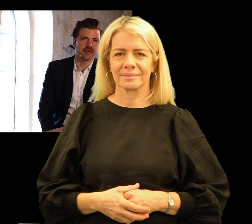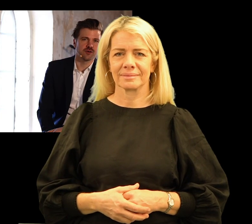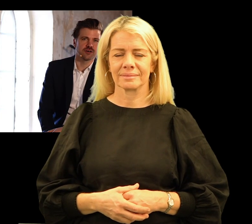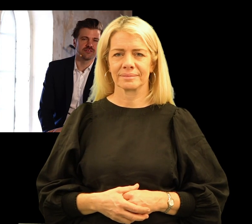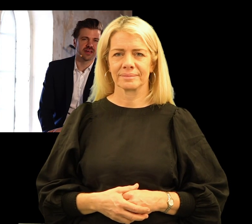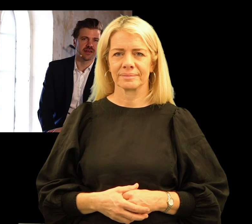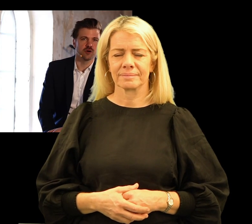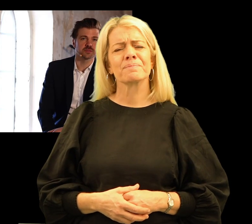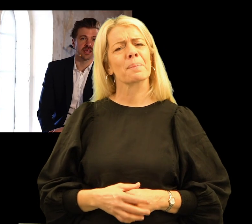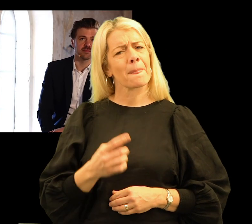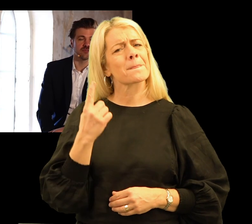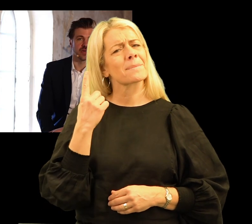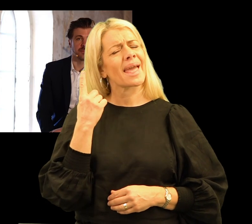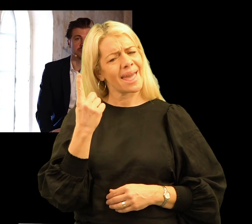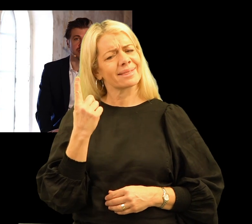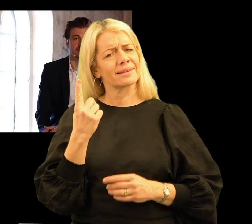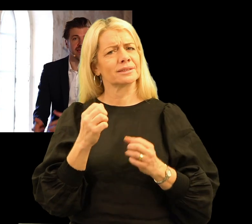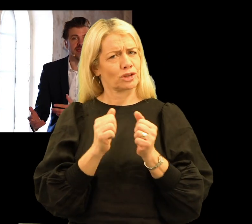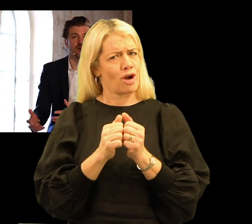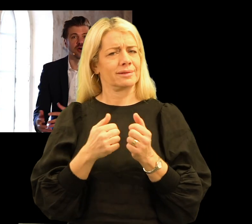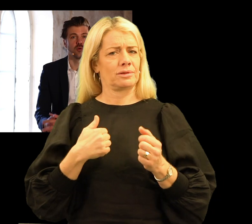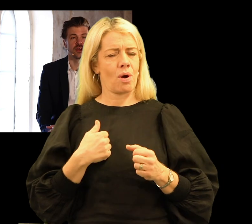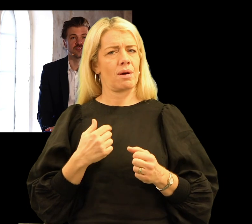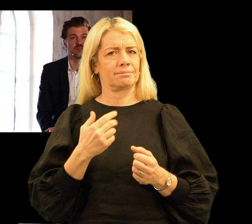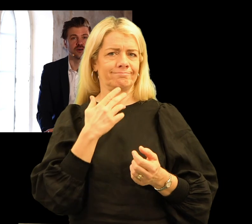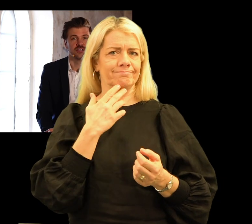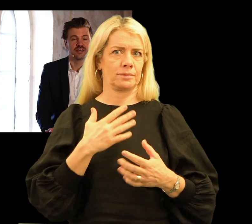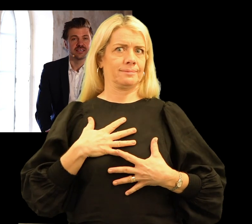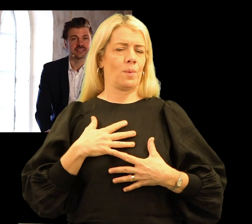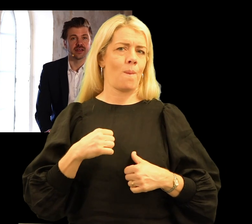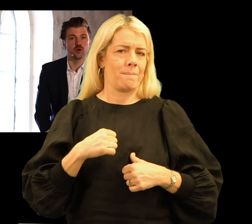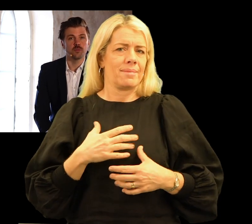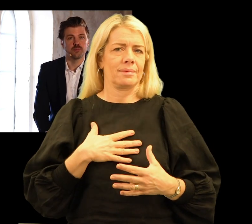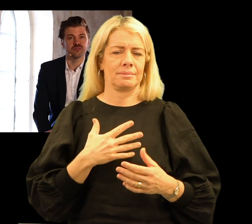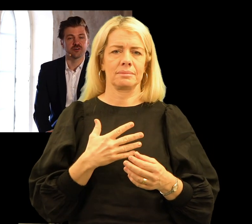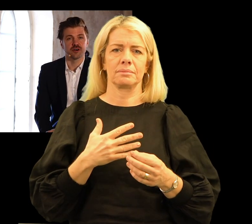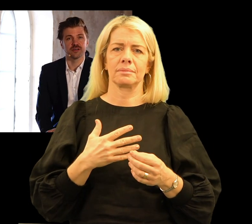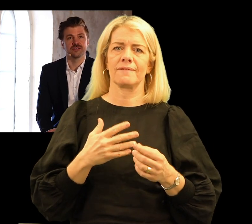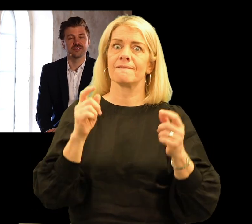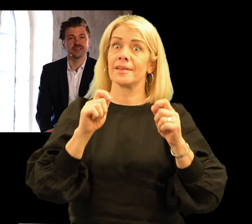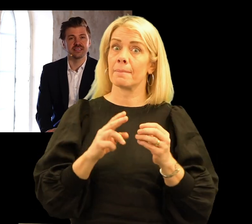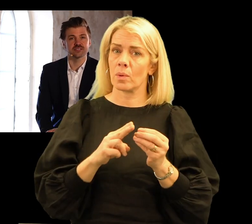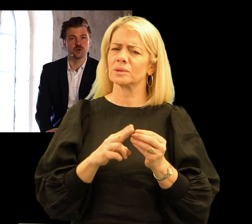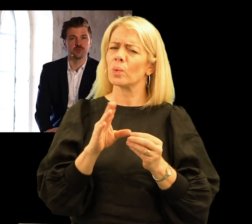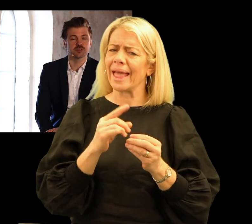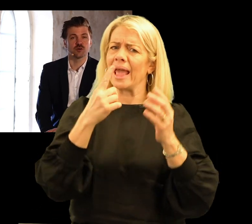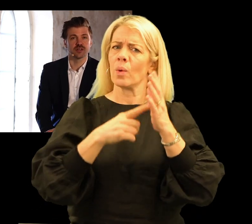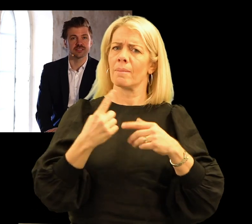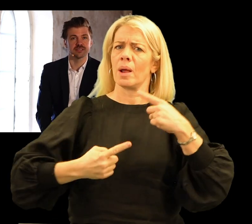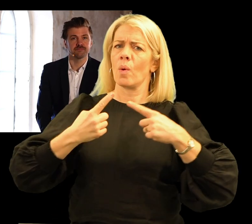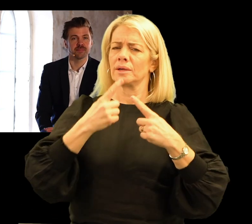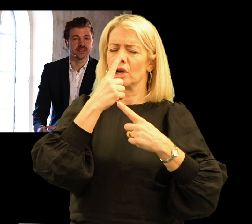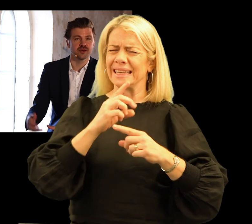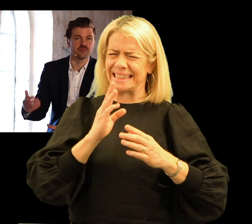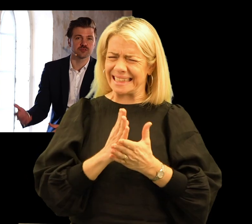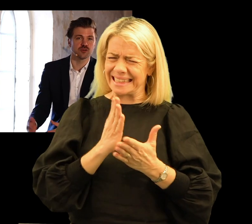En av de grejerna jag verkligen uppskattar med att fira påsk är att en gång om året få stanna upp inför Jesu